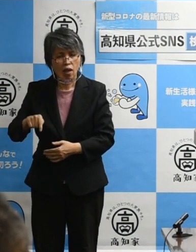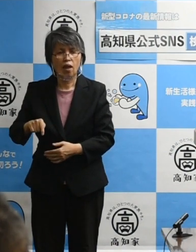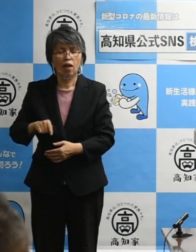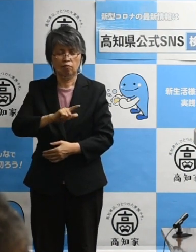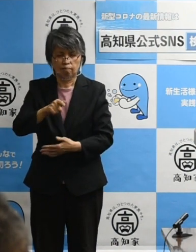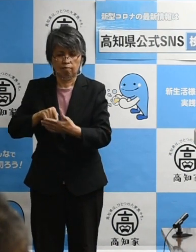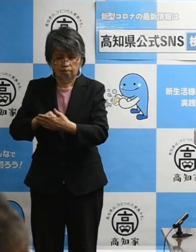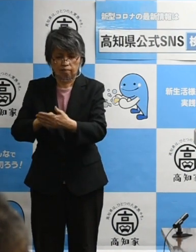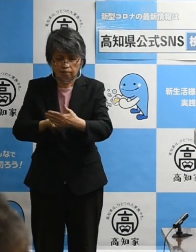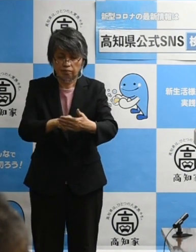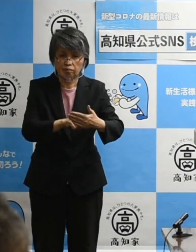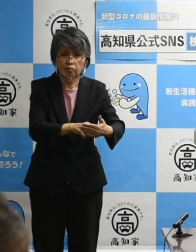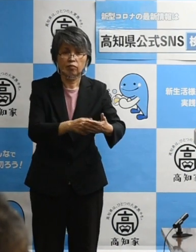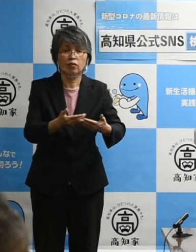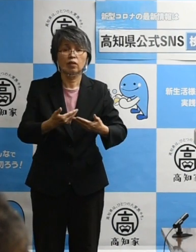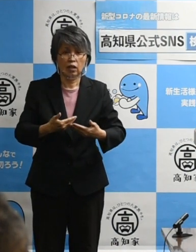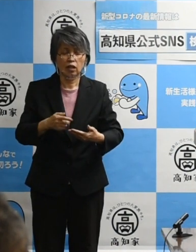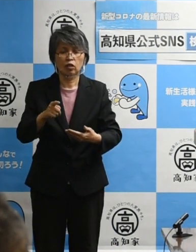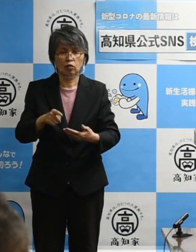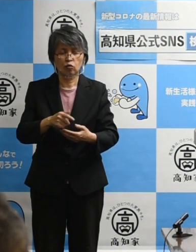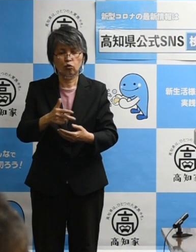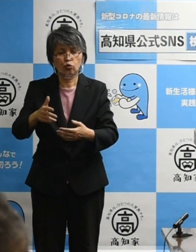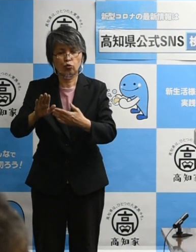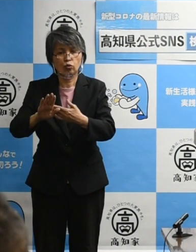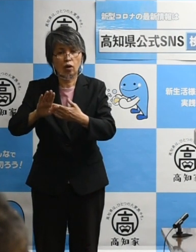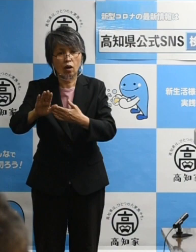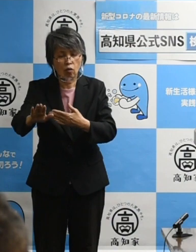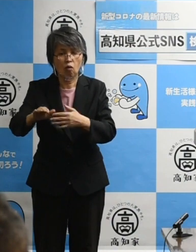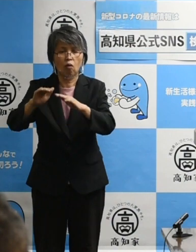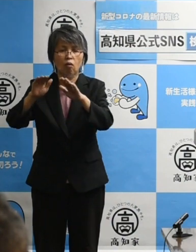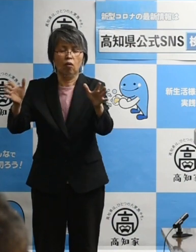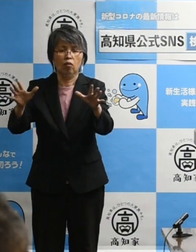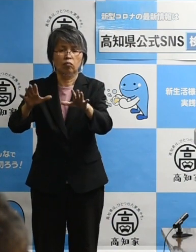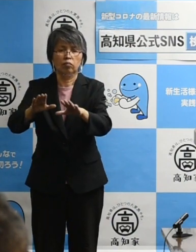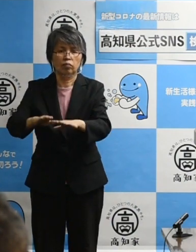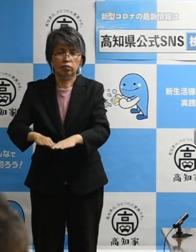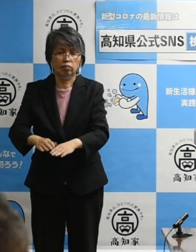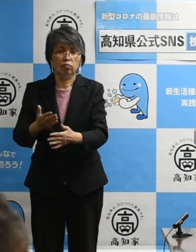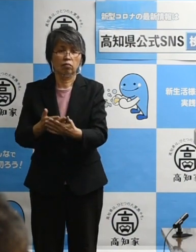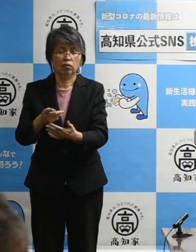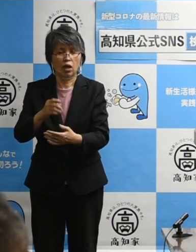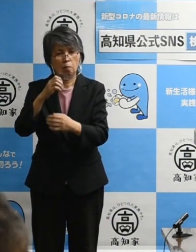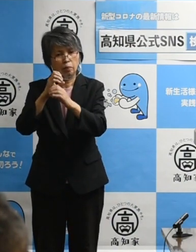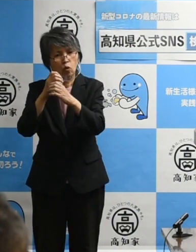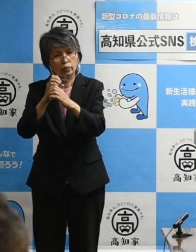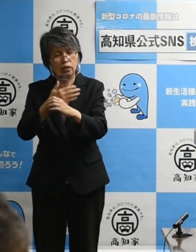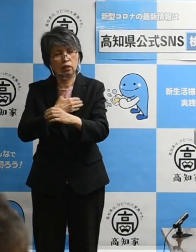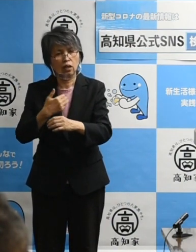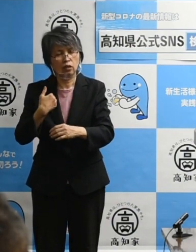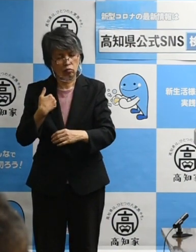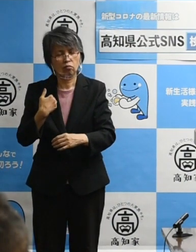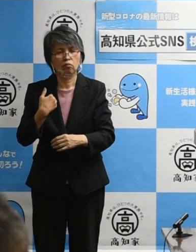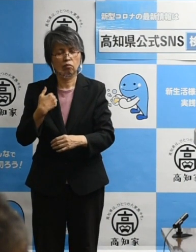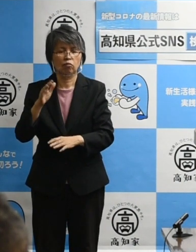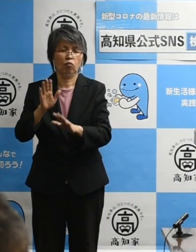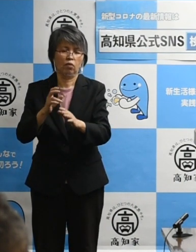ろんな努力をされて、その数週間後ですね、収束に向けての実施がついている、つけてきているということ